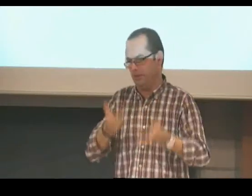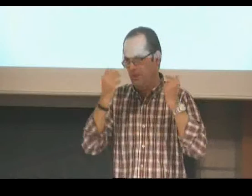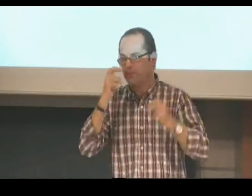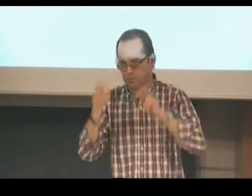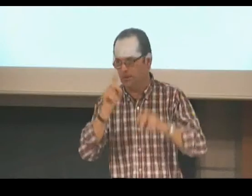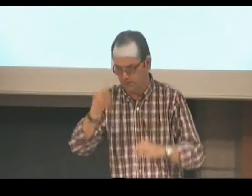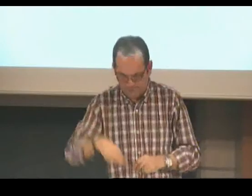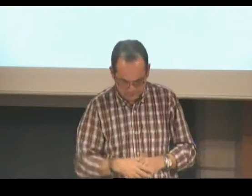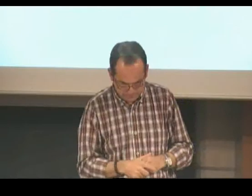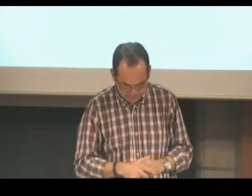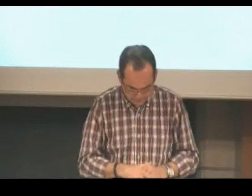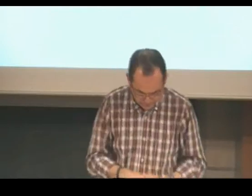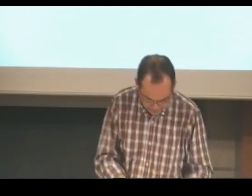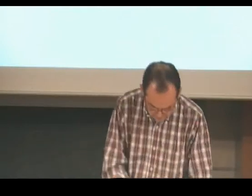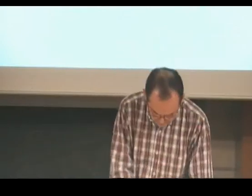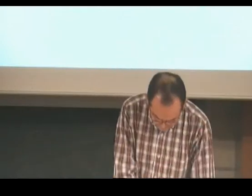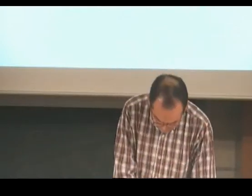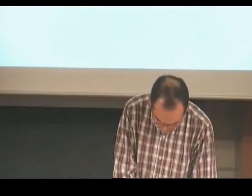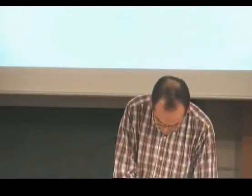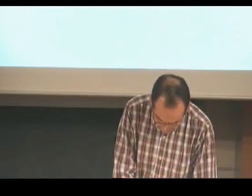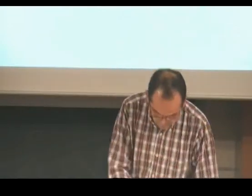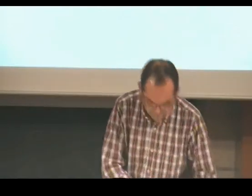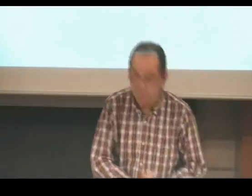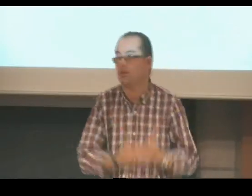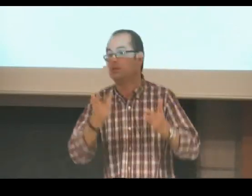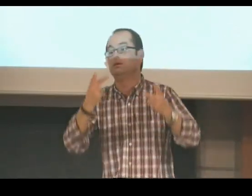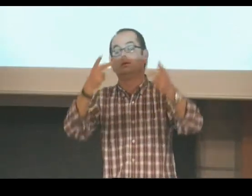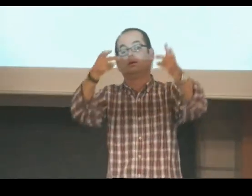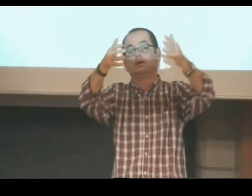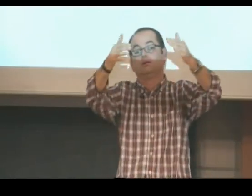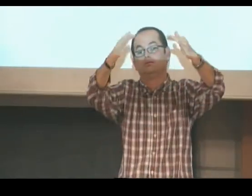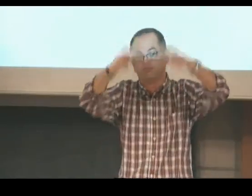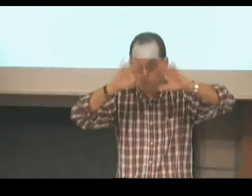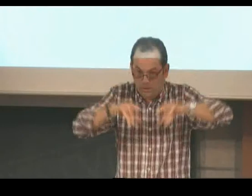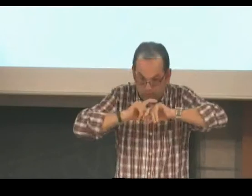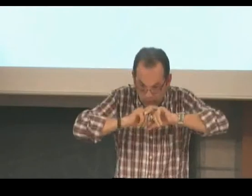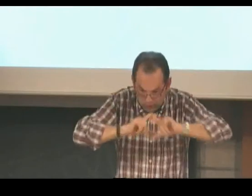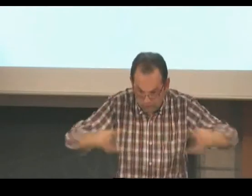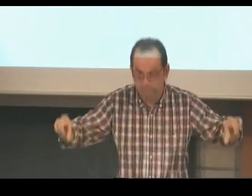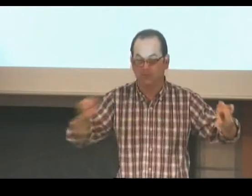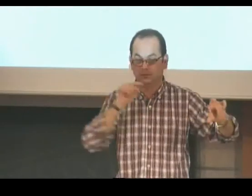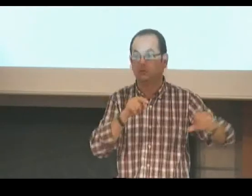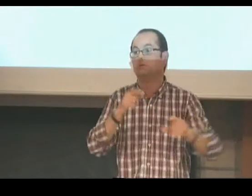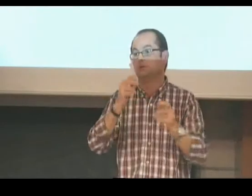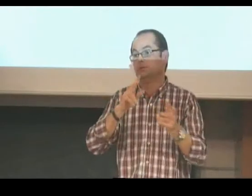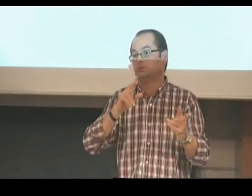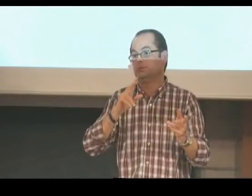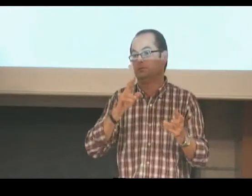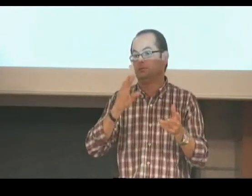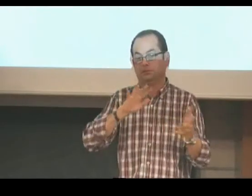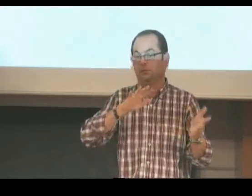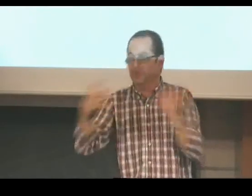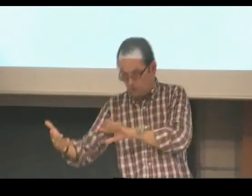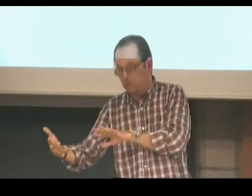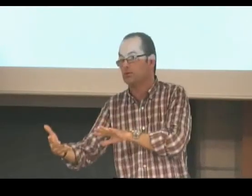generarà complicacions. És a dir, que serà una fase idònia per determinar quin dels dos programes són més útils i més compatibles amb altres programes